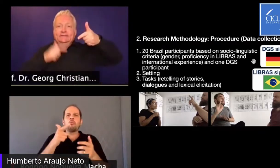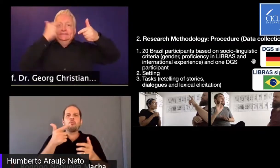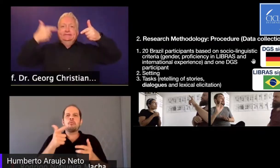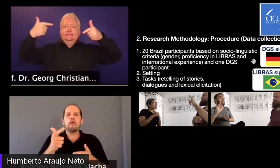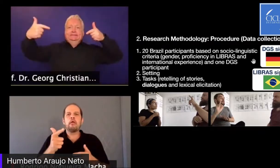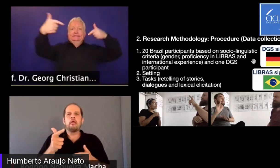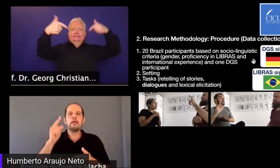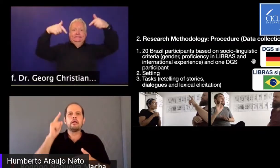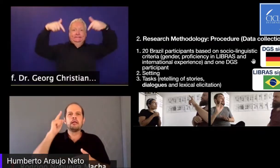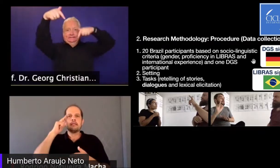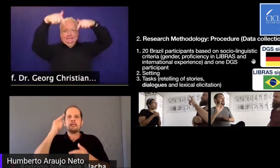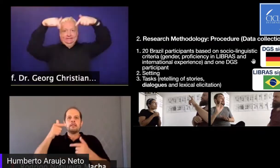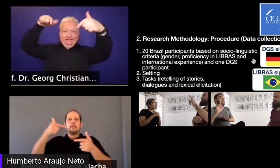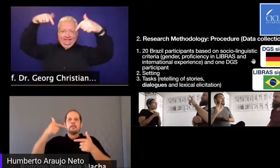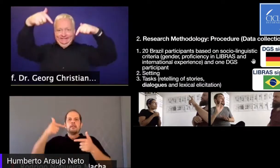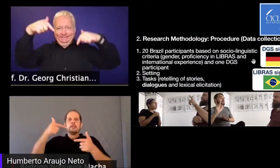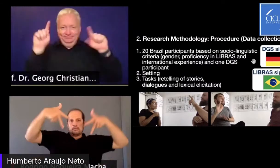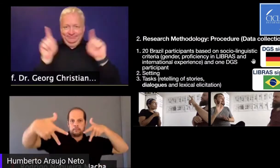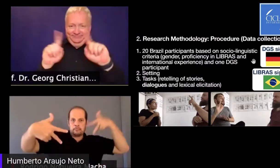diversos assuntos. Não tinha